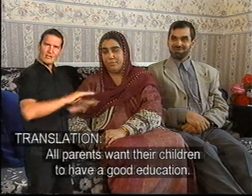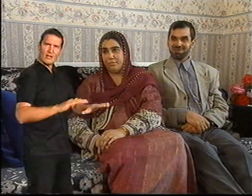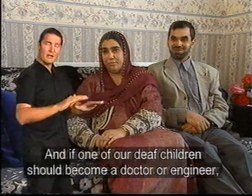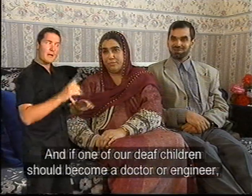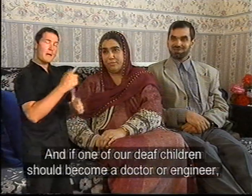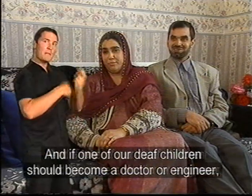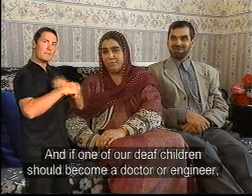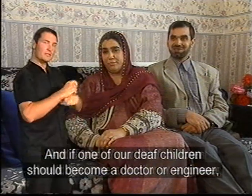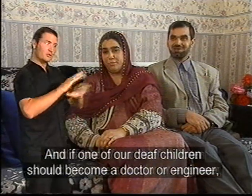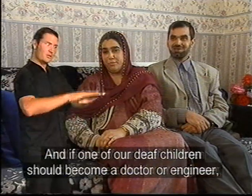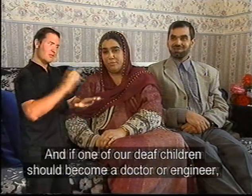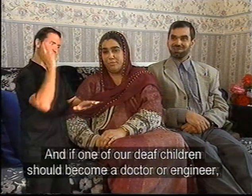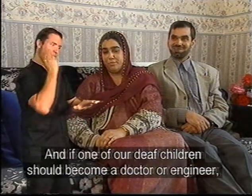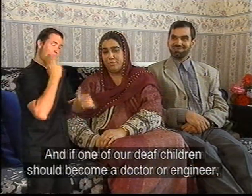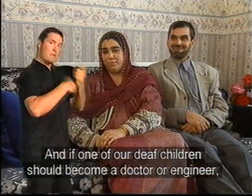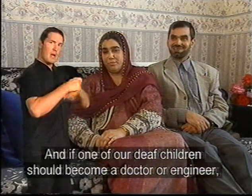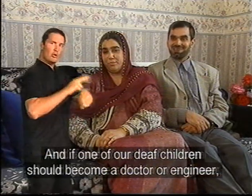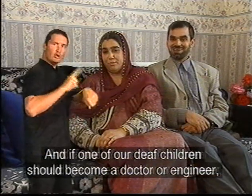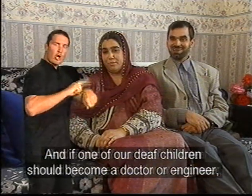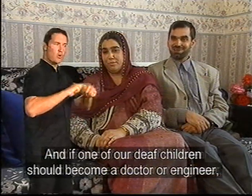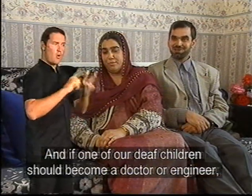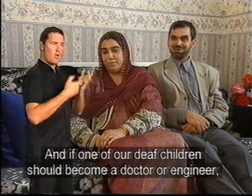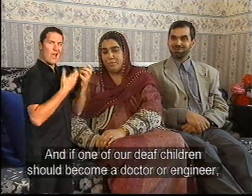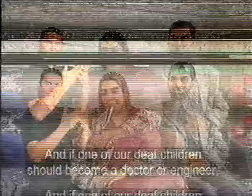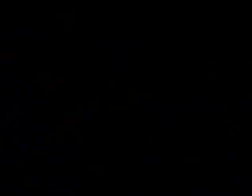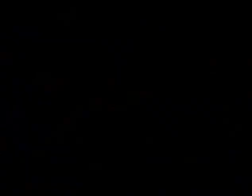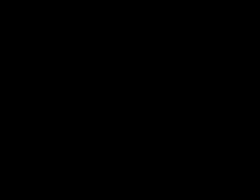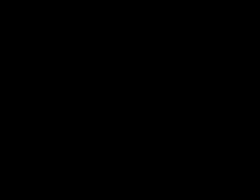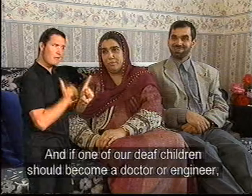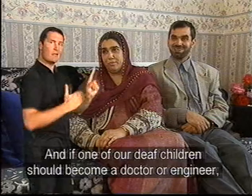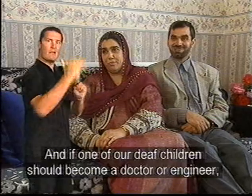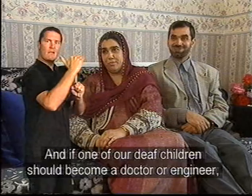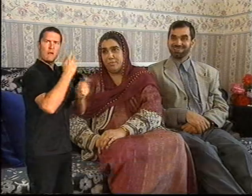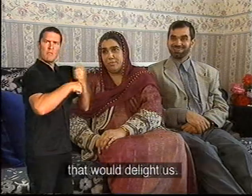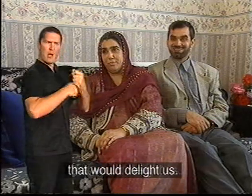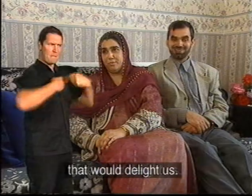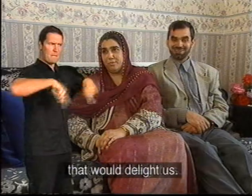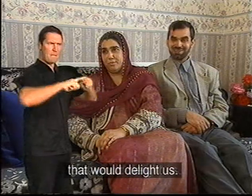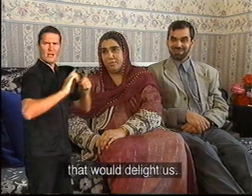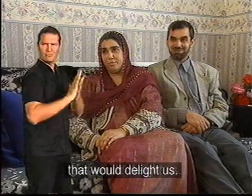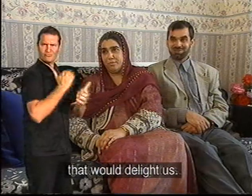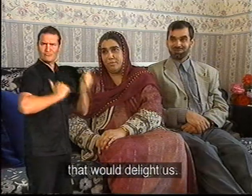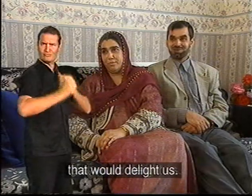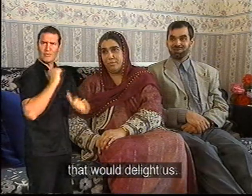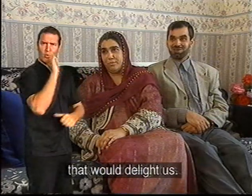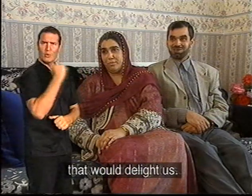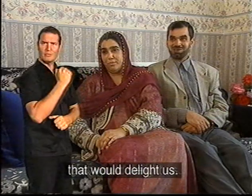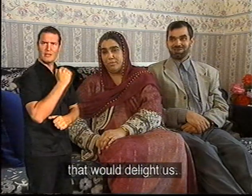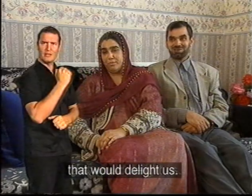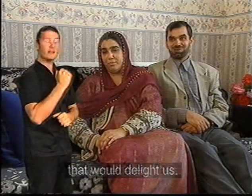ਅਗਰ ਜਿਹੜੇ ਬੱਚੇ ਸਹੀ ਨੇ ਜਾਂ ਨਹੀਂ ਸਹੀ ਅਗਰ ਇਹਨਾਂ ਬੱਚਿਆਂ ਵਿੱਚ ਕੋਈ ਡਾਕਟਰ ਹੋ ਜਾਂਦਾ ਜਾਂ ਕੋਈ ਇੰਜੀਨੀਅਰ ਹੋ ਜਾਂਦਾ ਡੈਫ ਬੱਚਿਆਂ ਤੋਂ ਵੀ ਸਾਡੇ ਵਾਸਤੇ ਹੋਰ